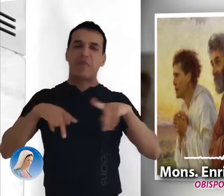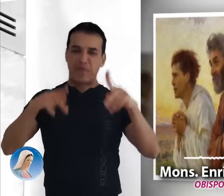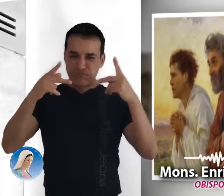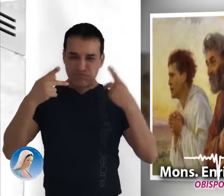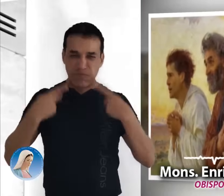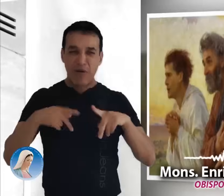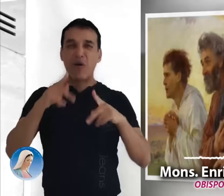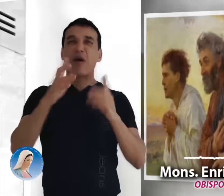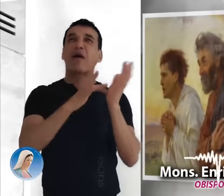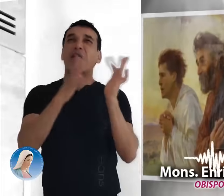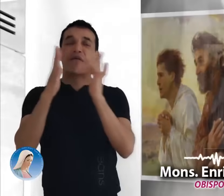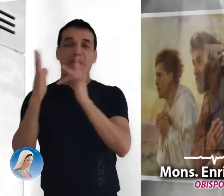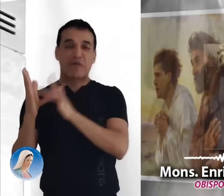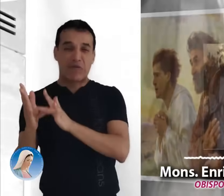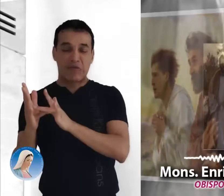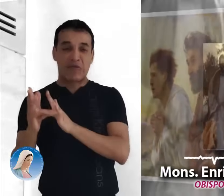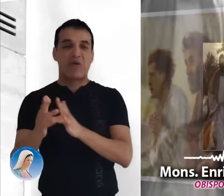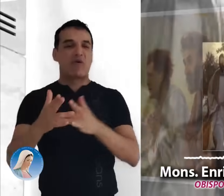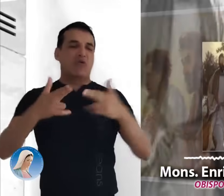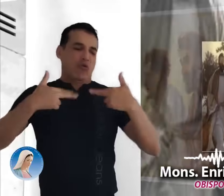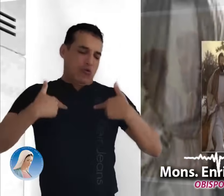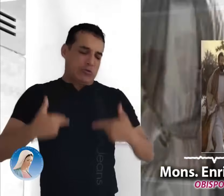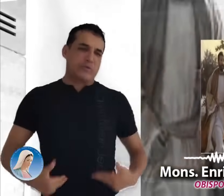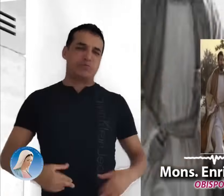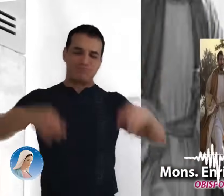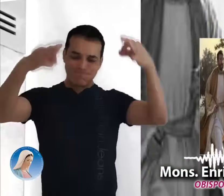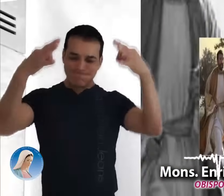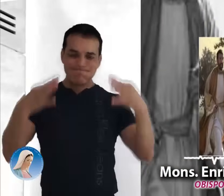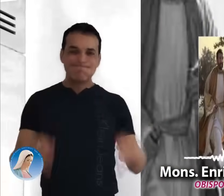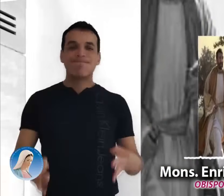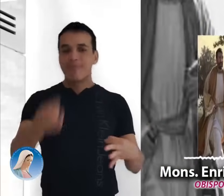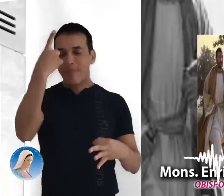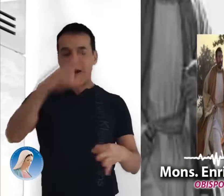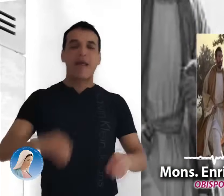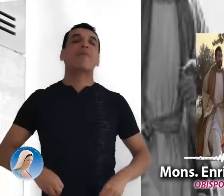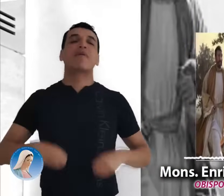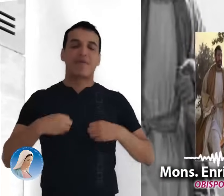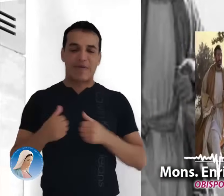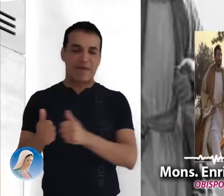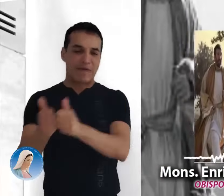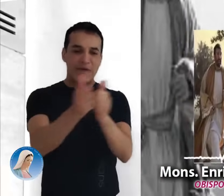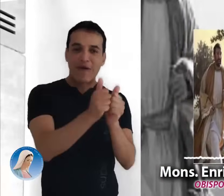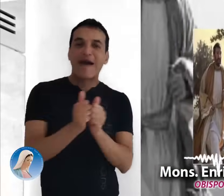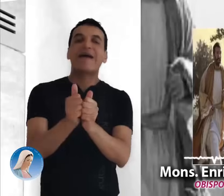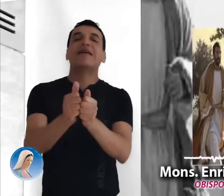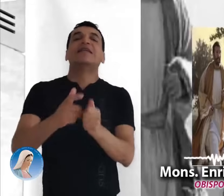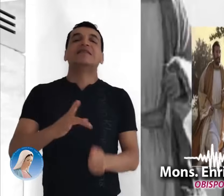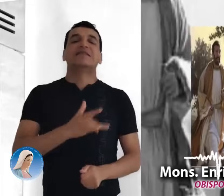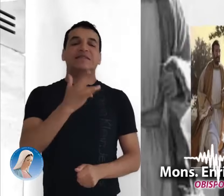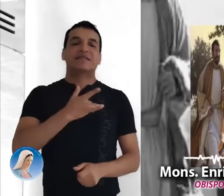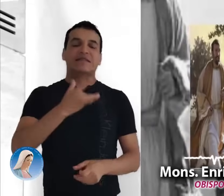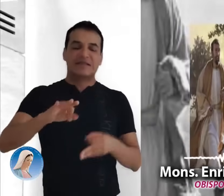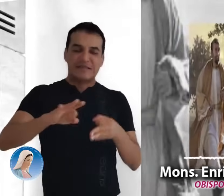entre nosotros. Su experiencia de Jesús es esa cercanía, es su amistad